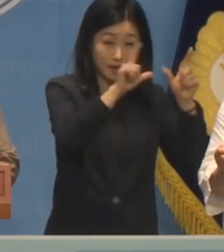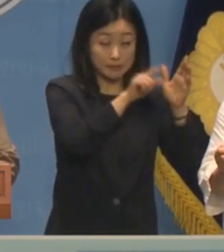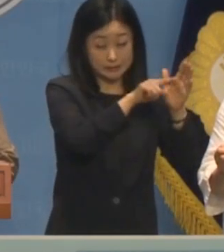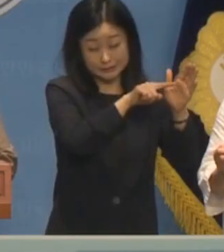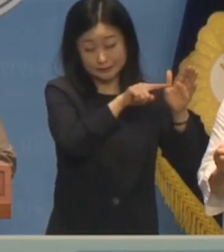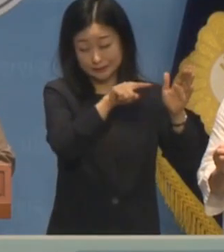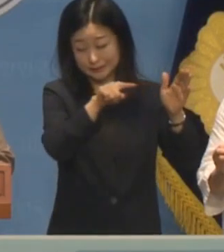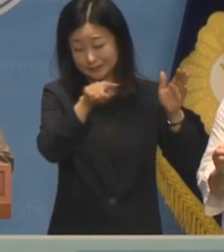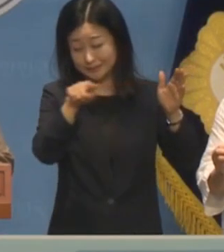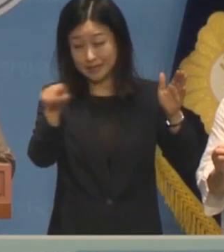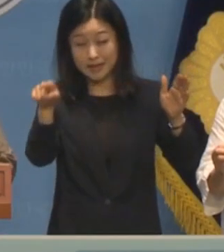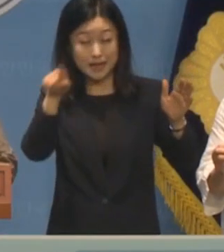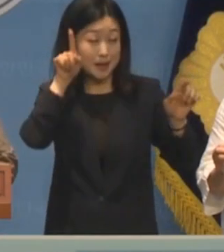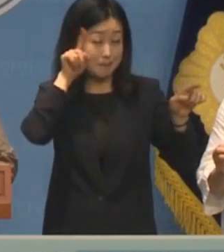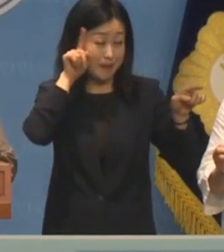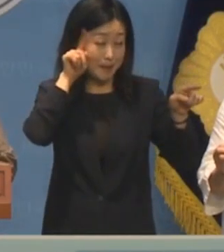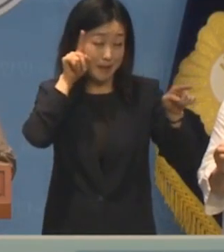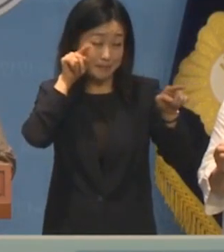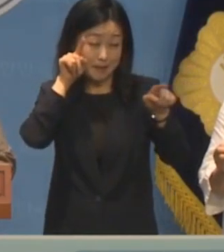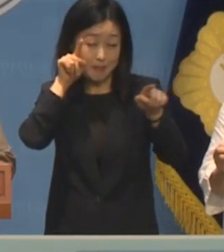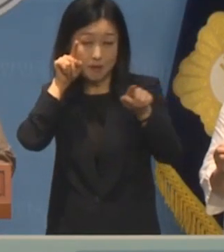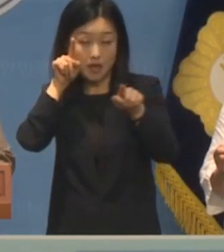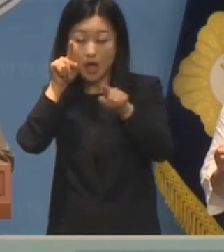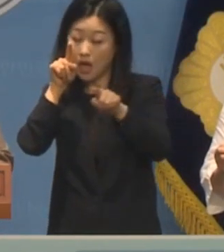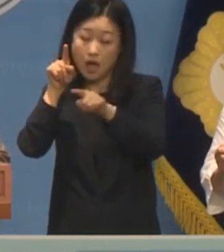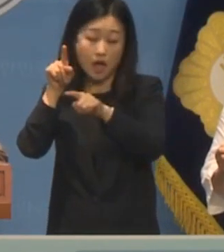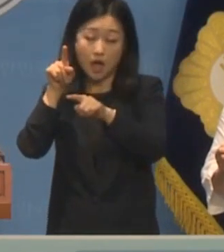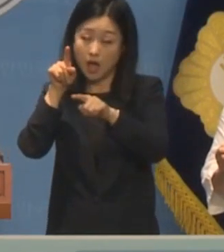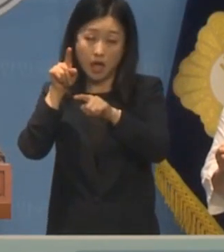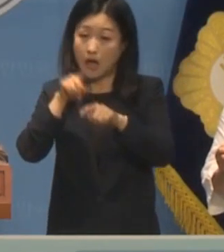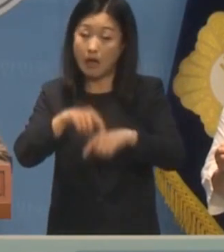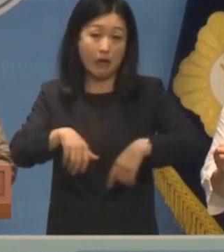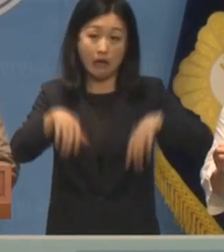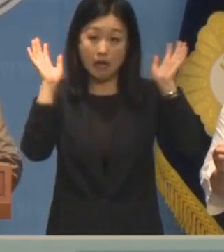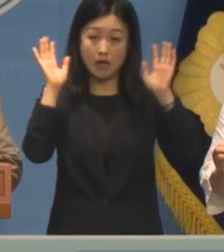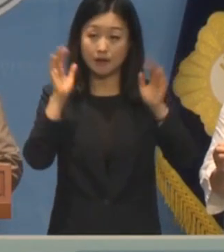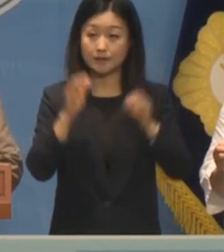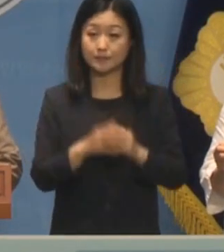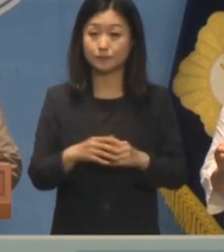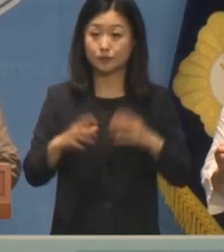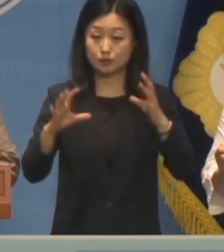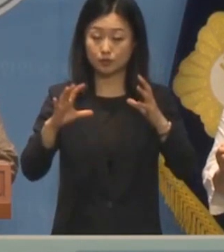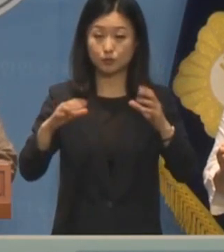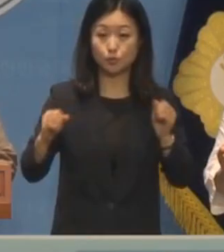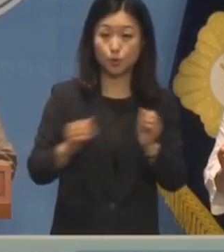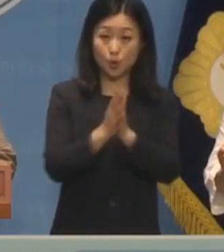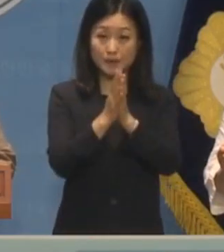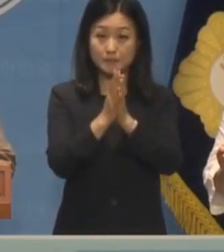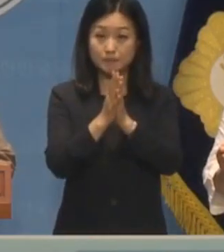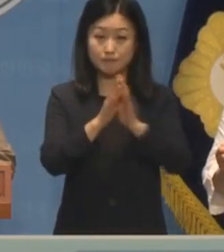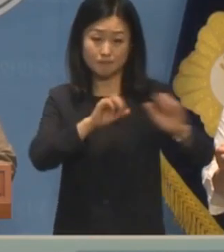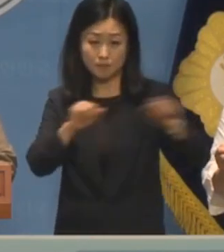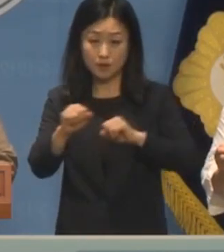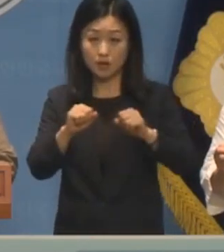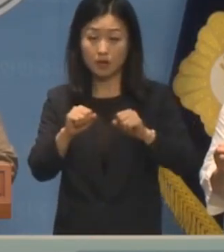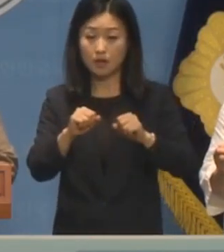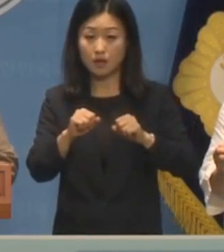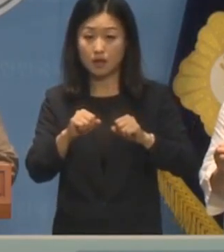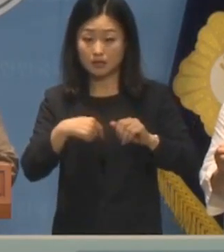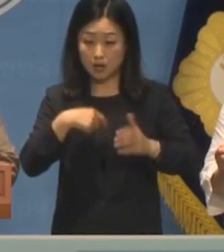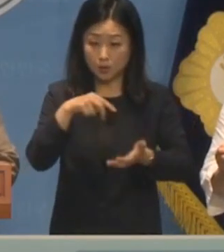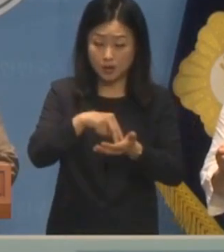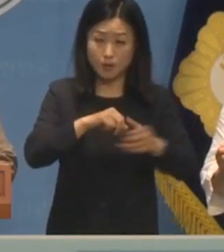하루도 이르지 않은 날이 없었습니다. 이제는 우리의 독립투쟁의 역사를 지우고 우리의 고유